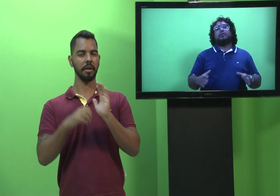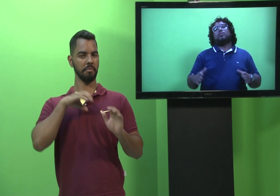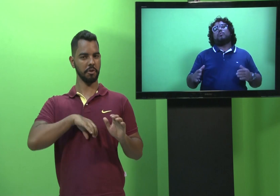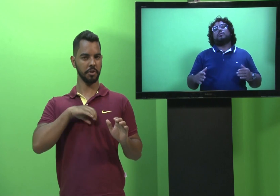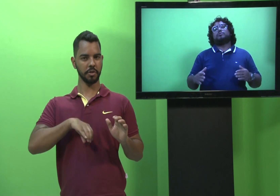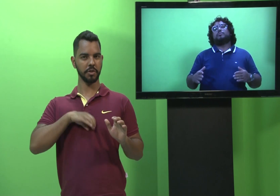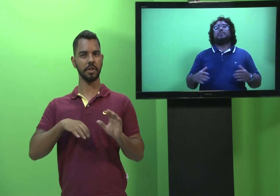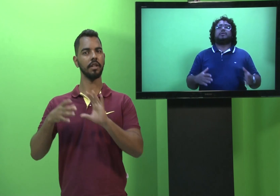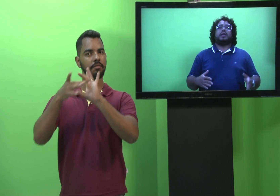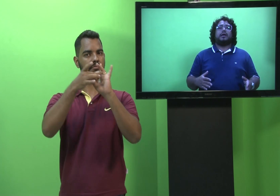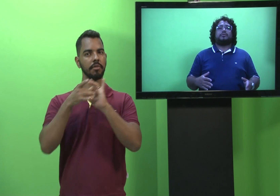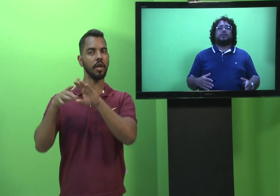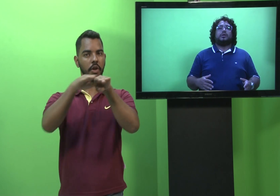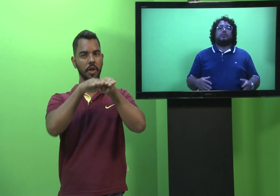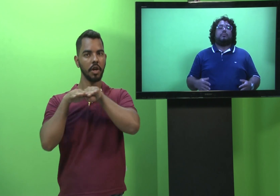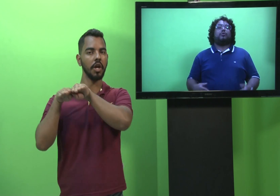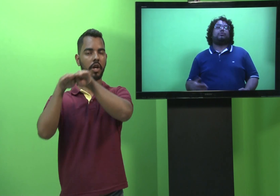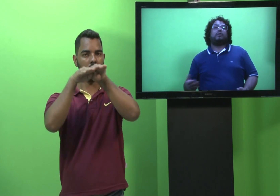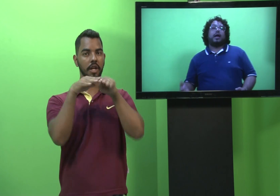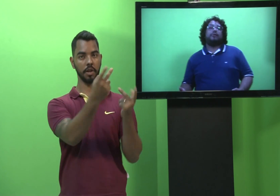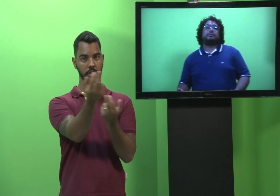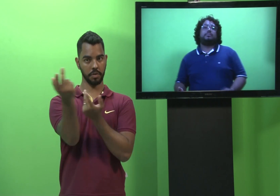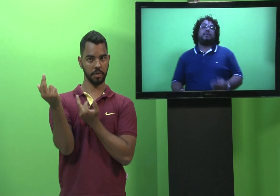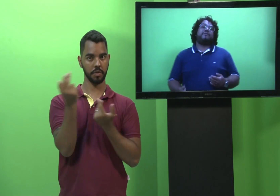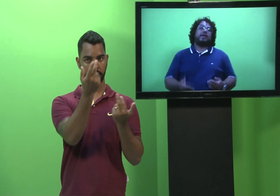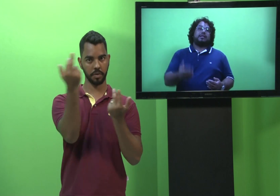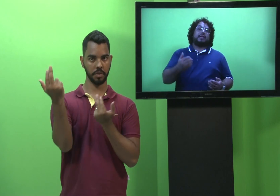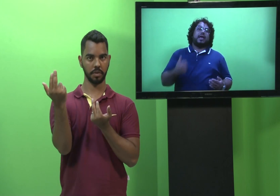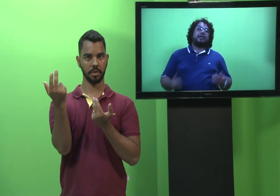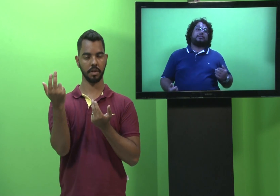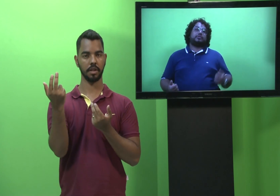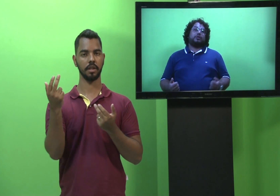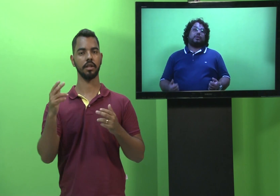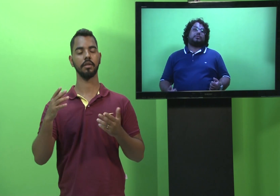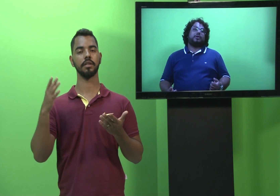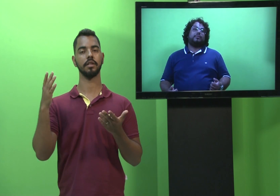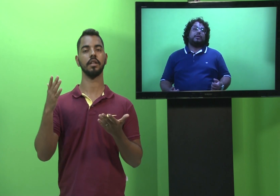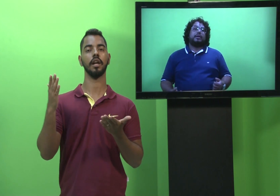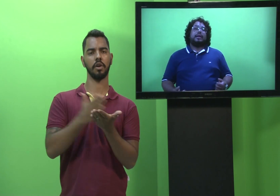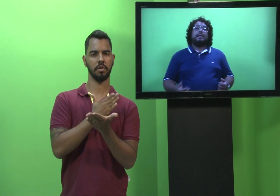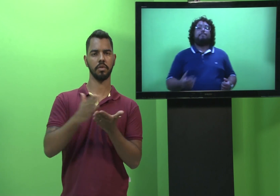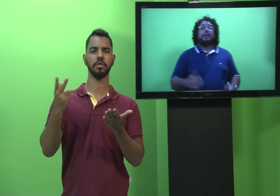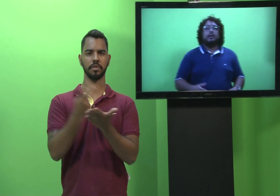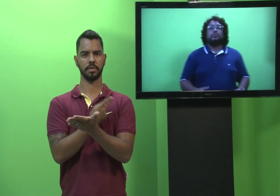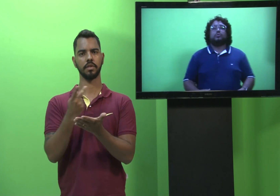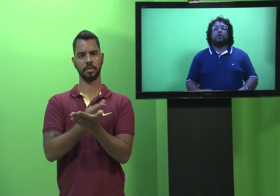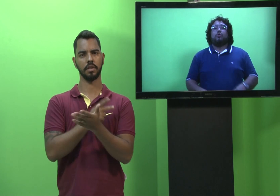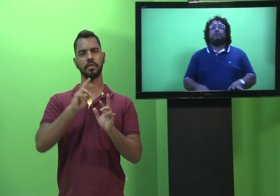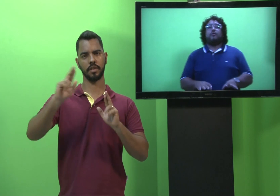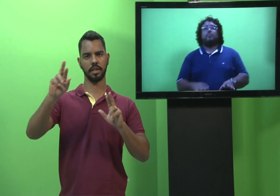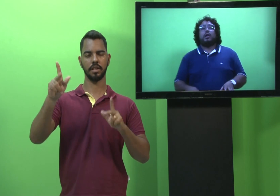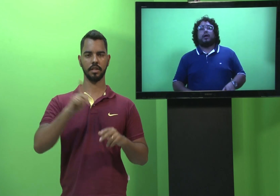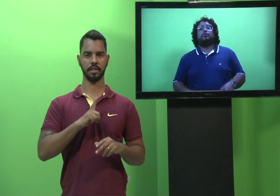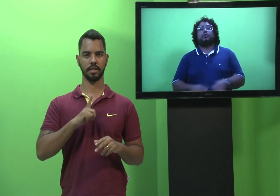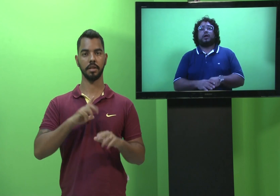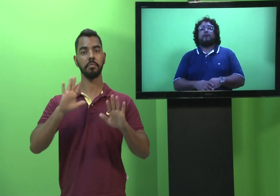mantendo algumas duplicidades. Por outro lado, simplifica as regras de acentuação, limpando o formulário ortográfico